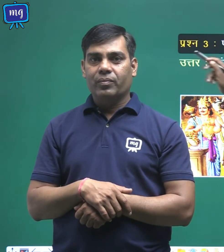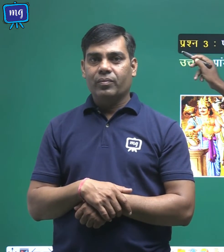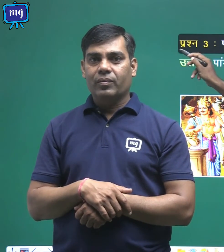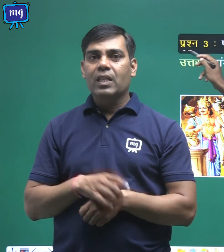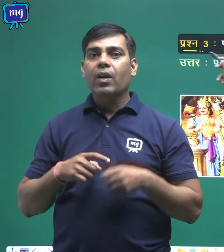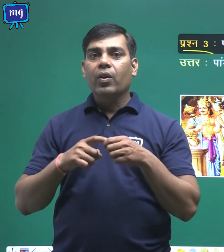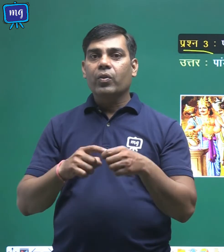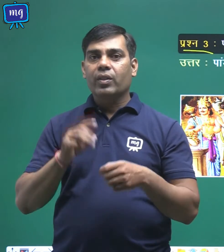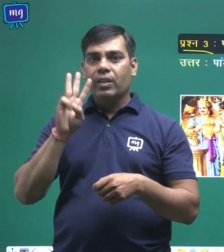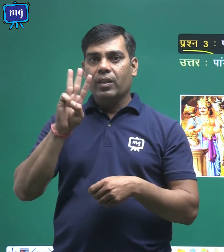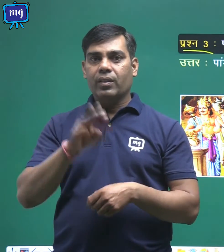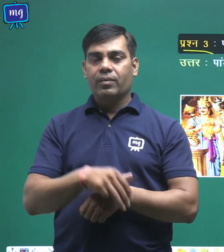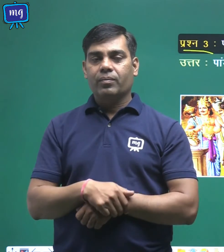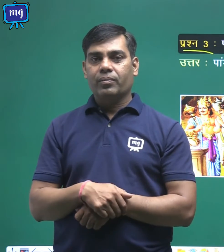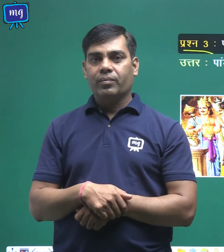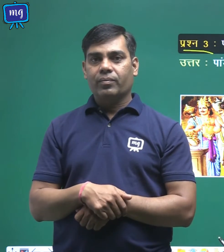प्रश्न 3,